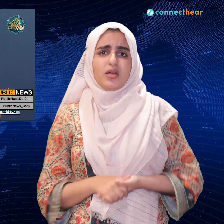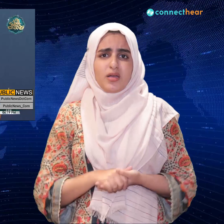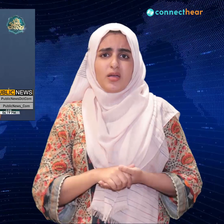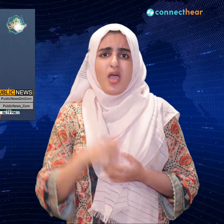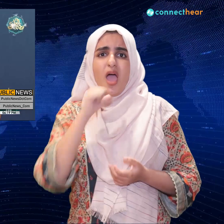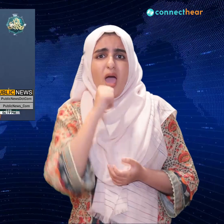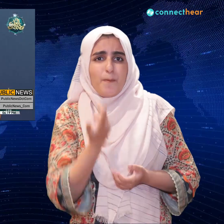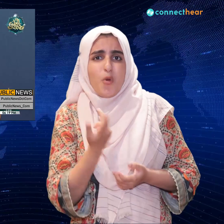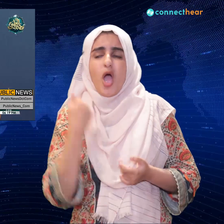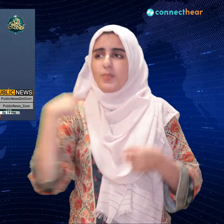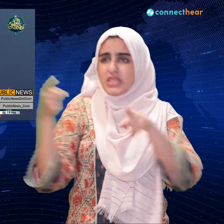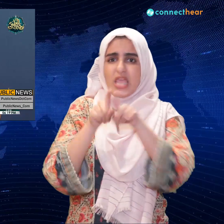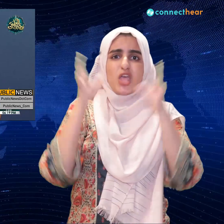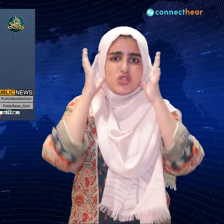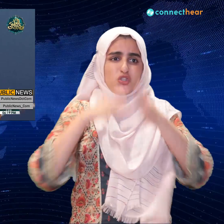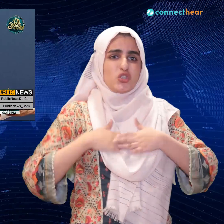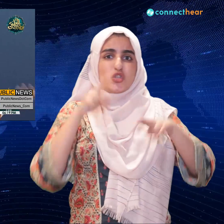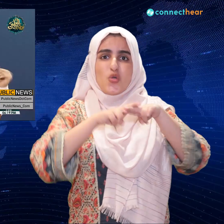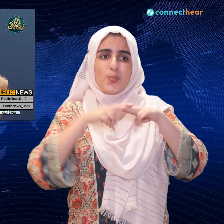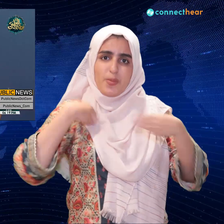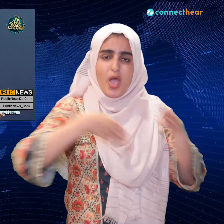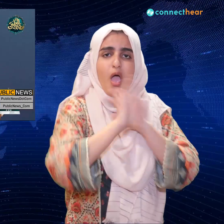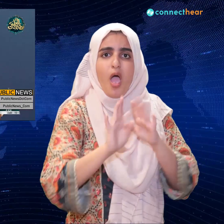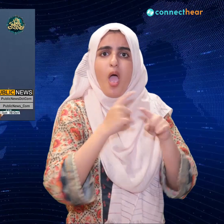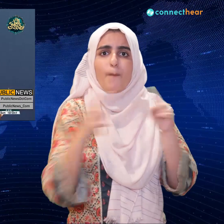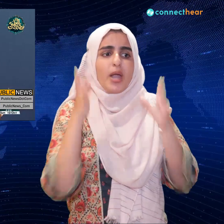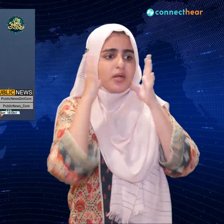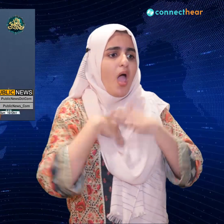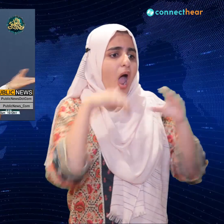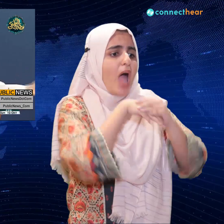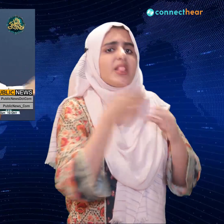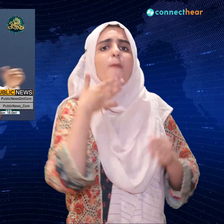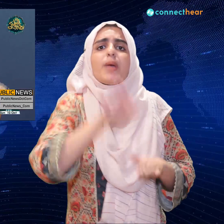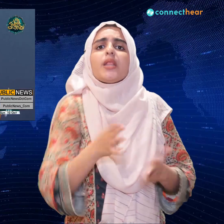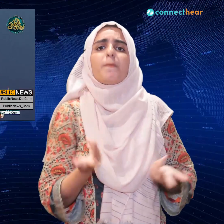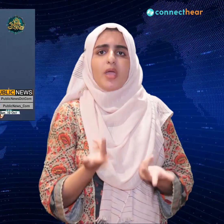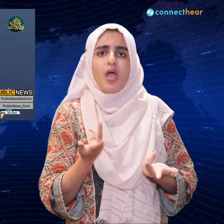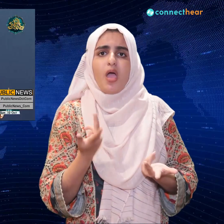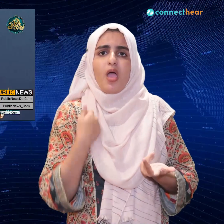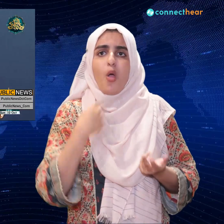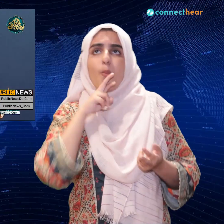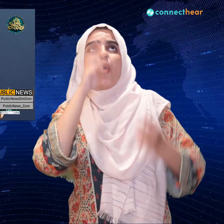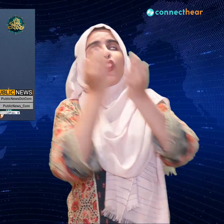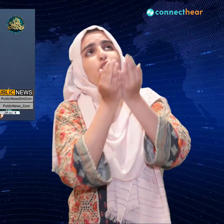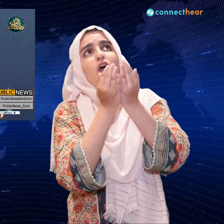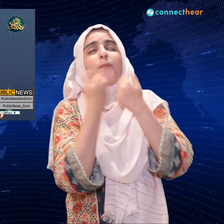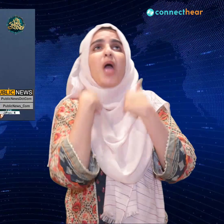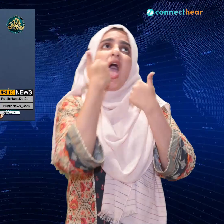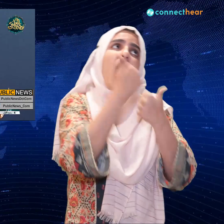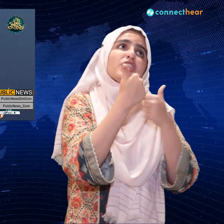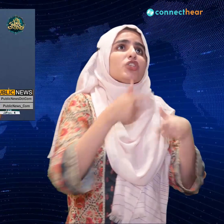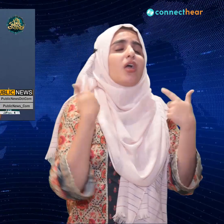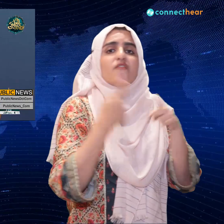والد صاحب کے ساتھ جمعے کی نماز میں بھی چلا جاتا تھا. یہ نہیں پتا کہ نماز میں پڑھ کیا رہا ہوں، کہ مانگ رہا ہوں سیدھا راستہ اور لگا ہوں دوسرے راستے